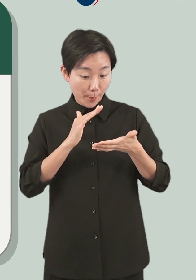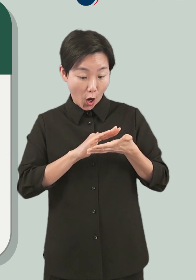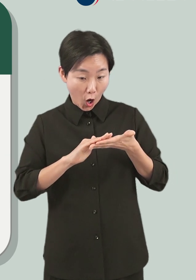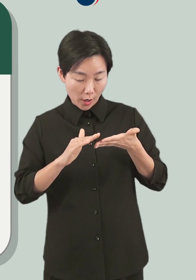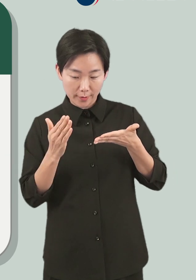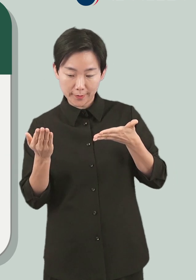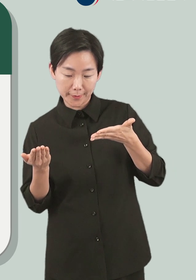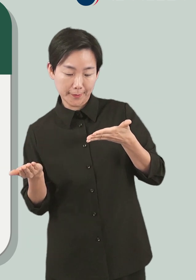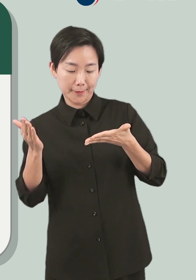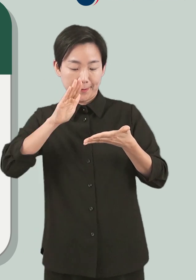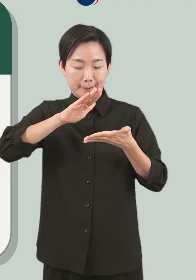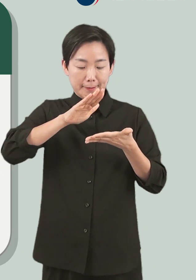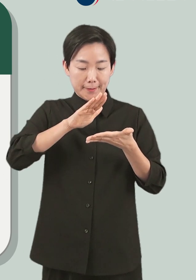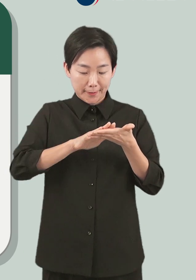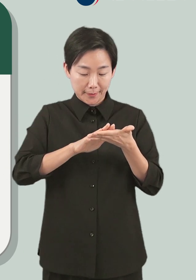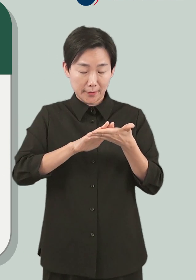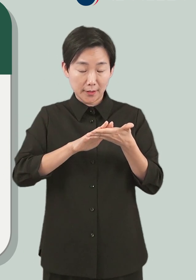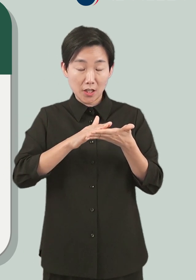면에 올립니다.